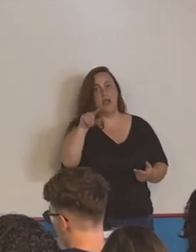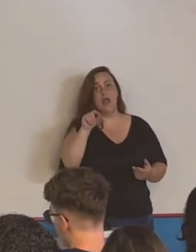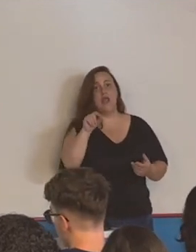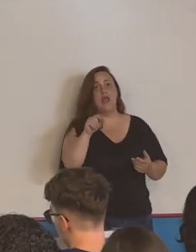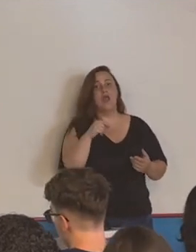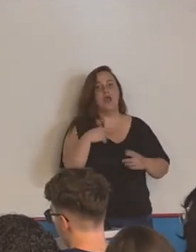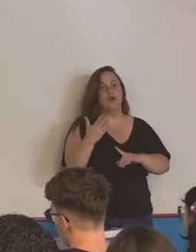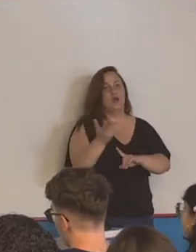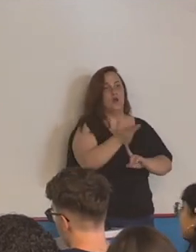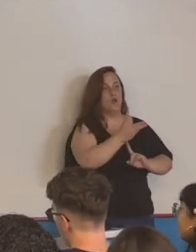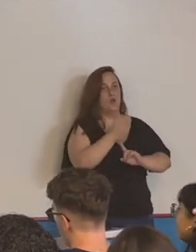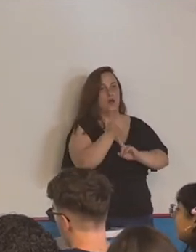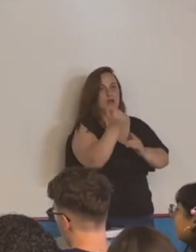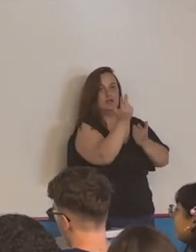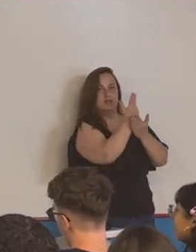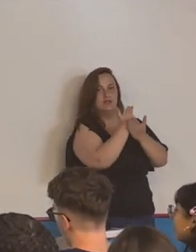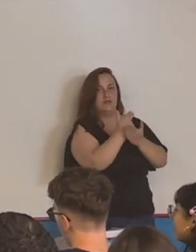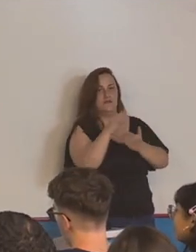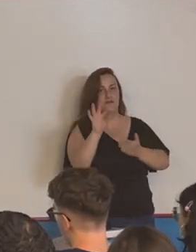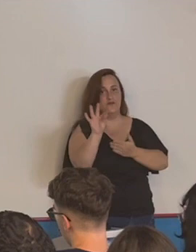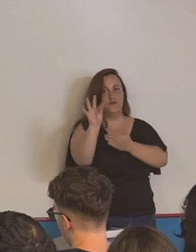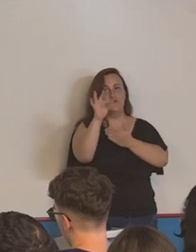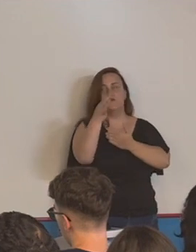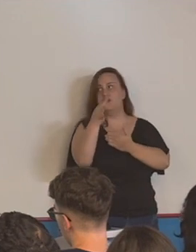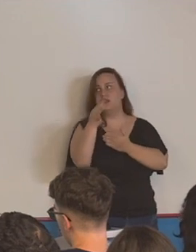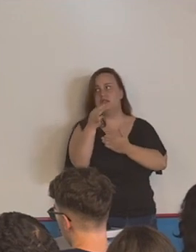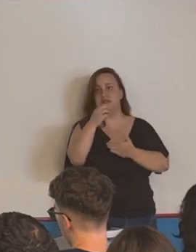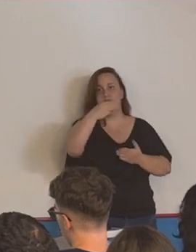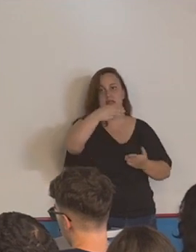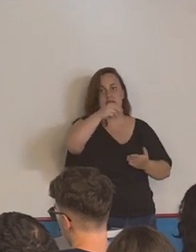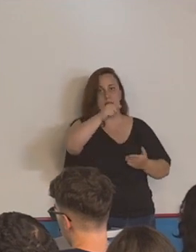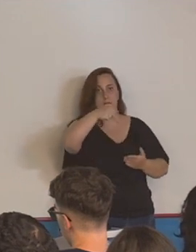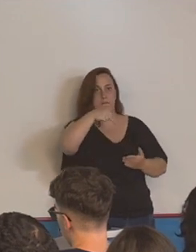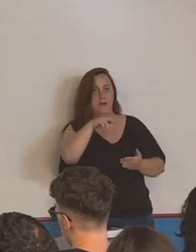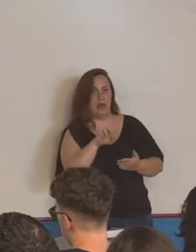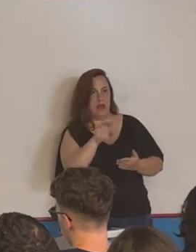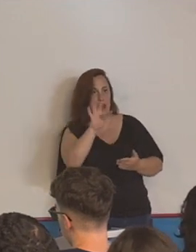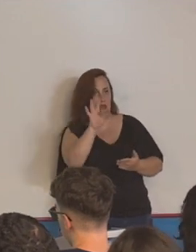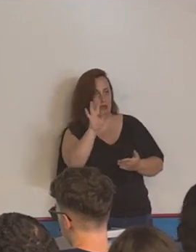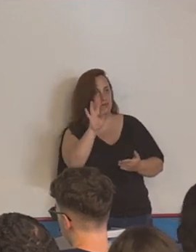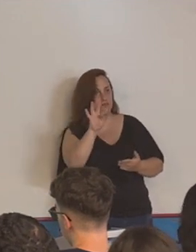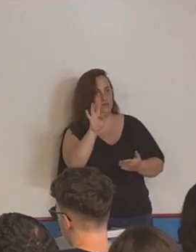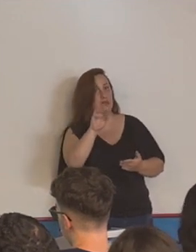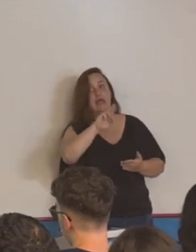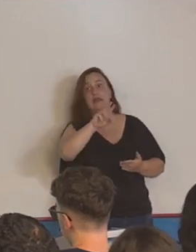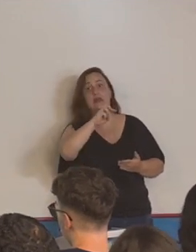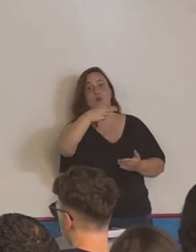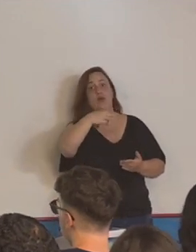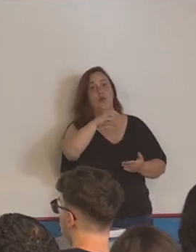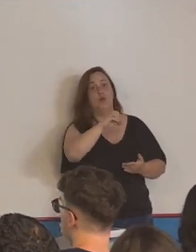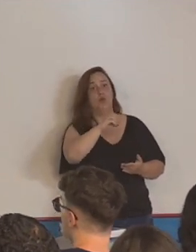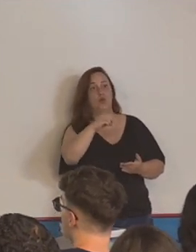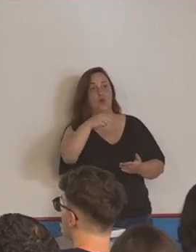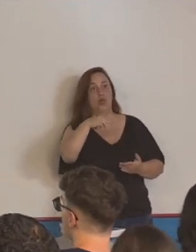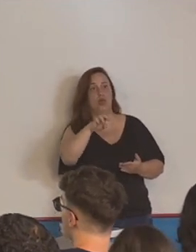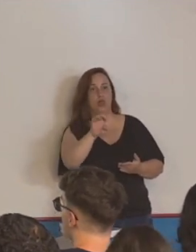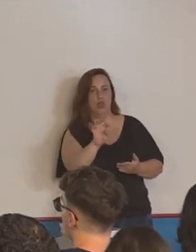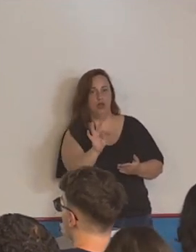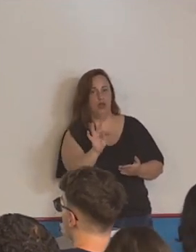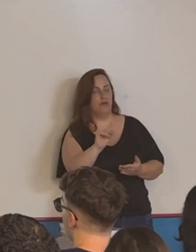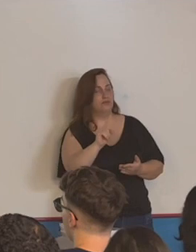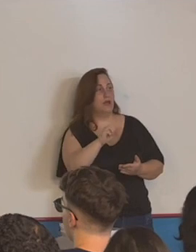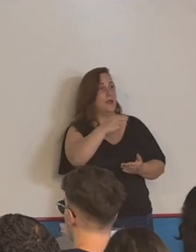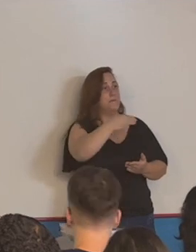chamado Manet. Não é o Monet, é Manet. E esse cara é assim, ele foi uma figura importantíssima.